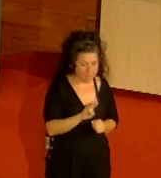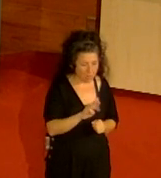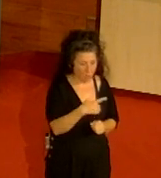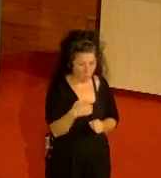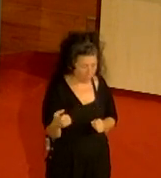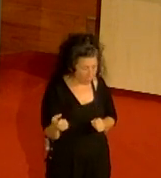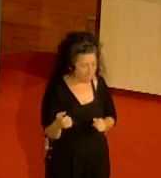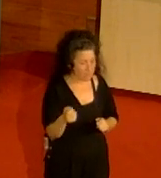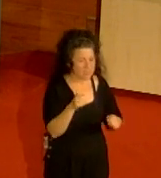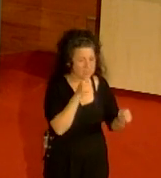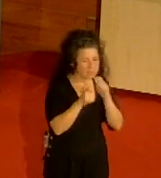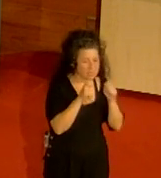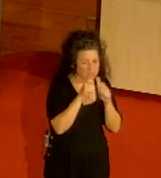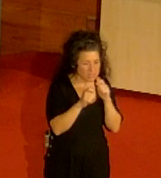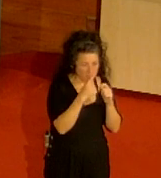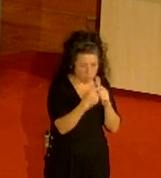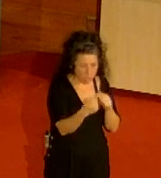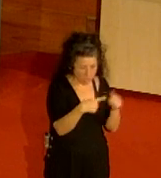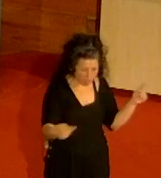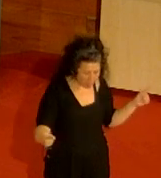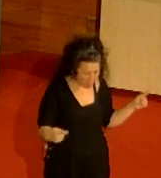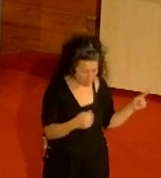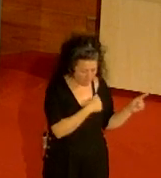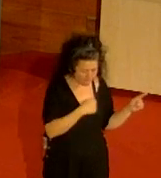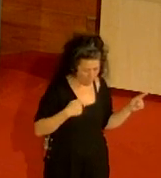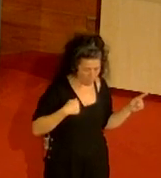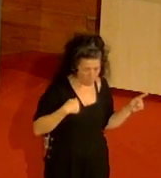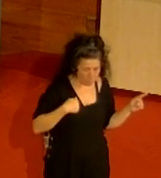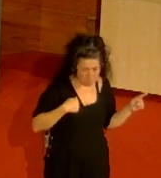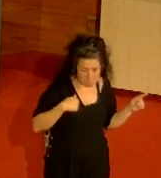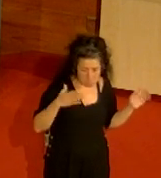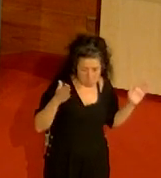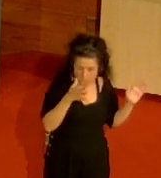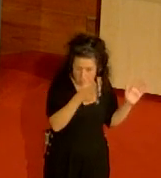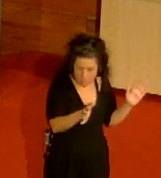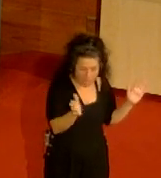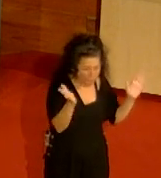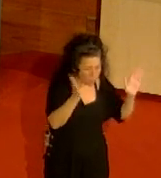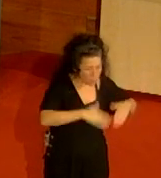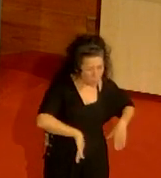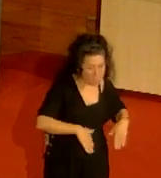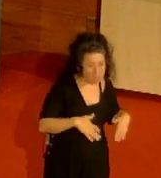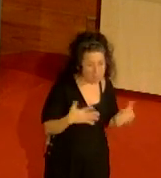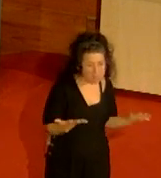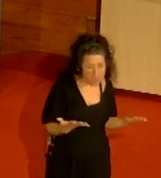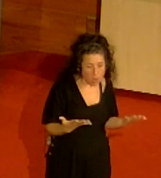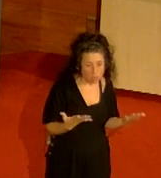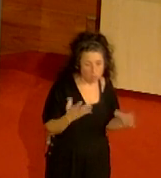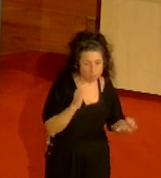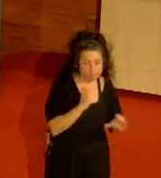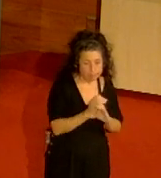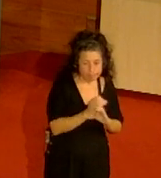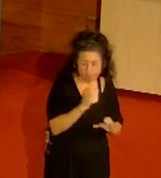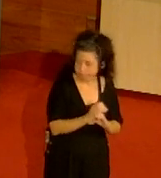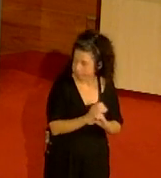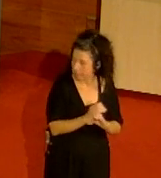periodista que está en Polonia, lleva año y medio y no tiene que se sepa ningún cargo contra él. Sigue incomunicado, creo.